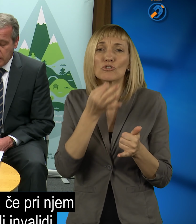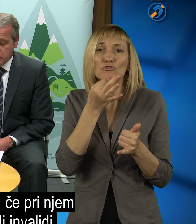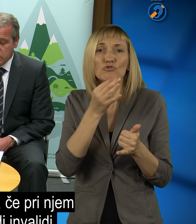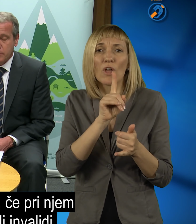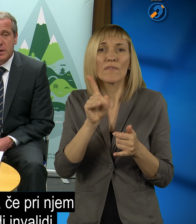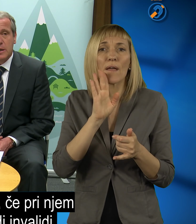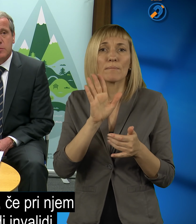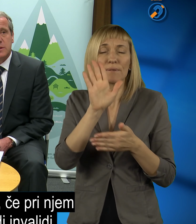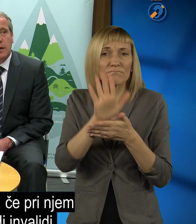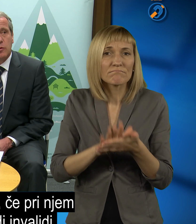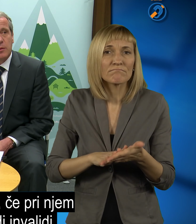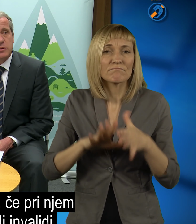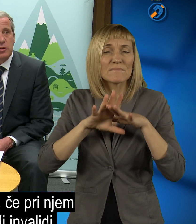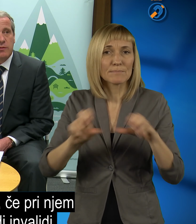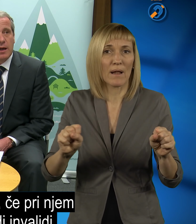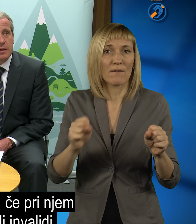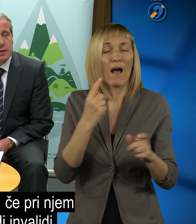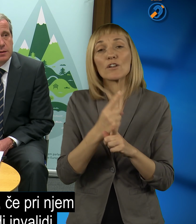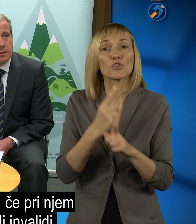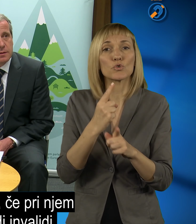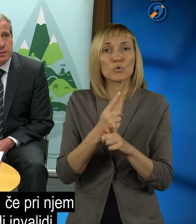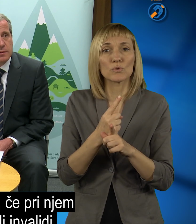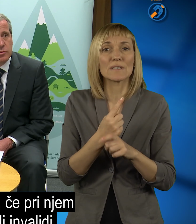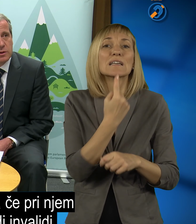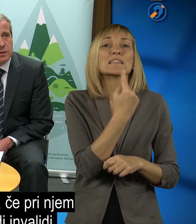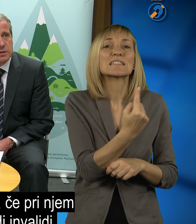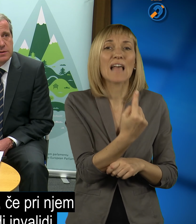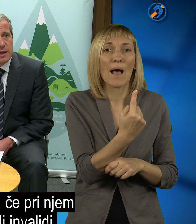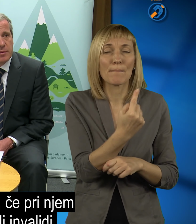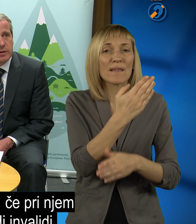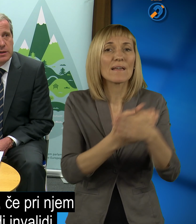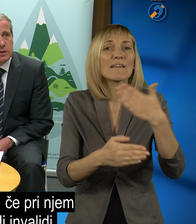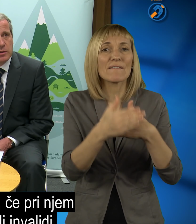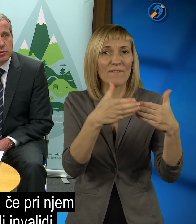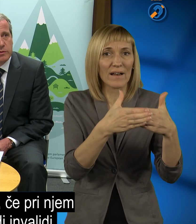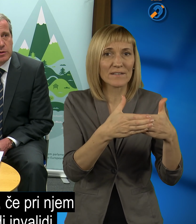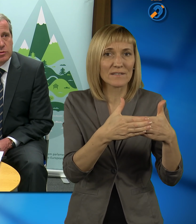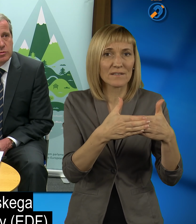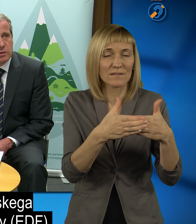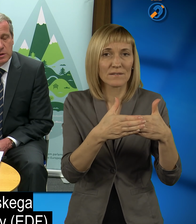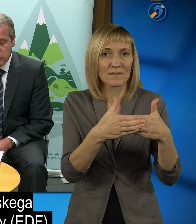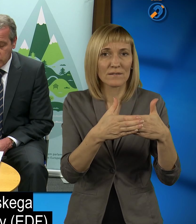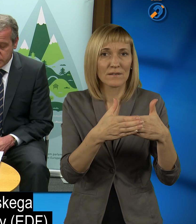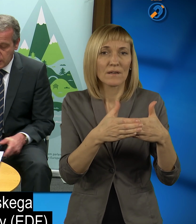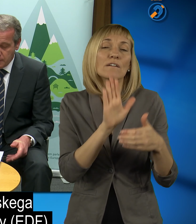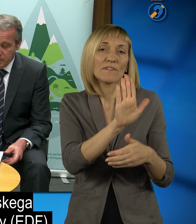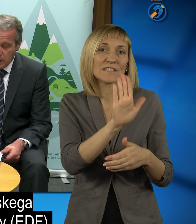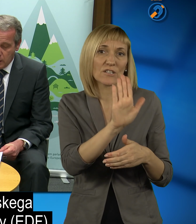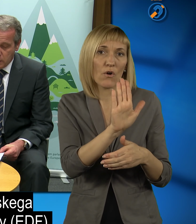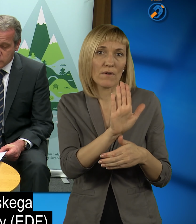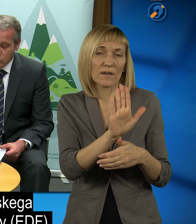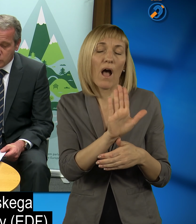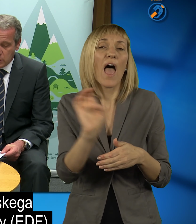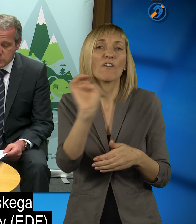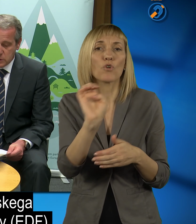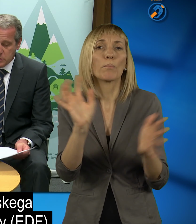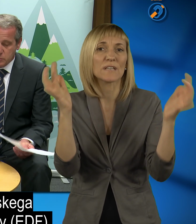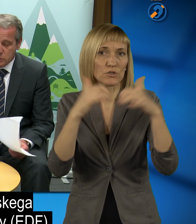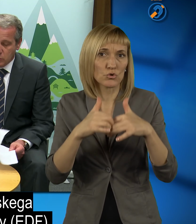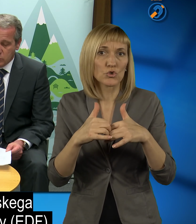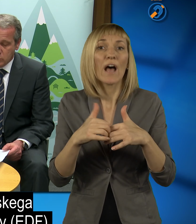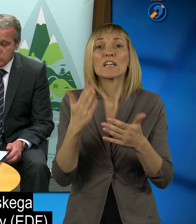pri njenem nastanku ne bi sodelovali tudi sami invalidi v okviru tudi Evropskega združenja.